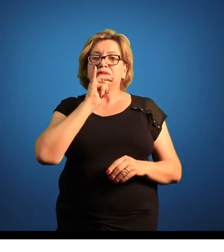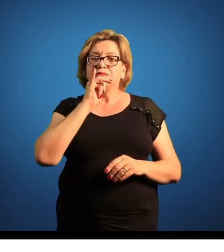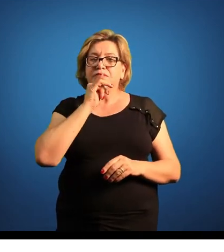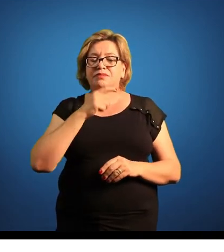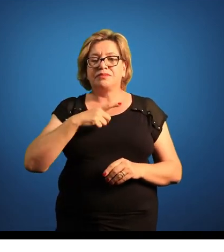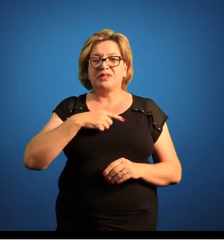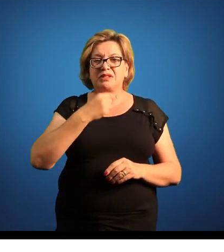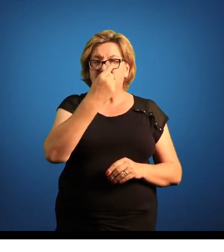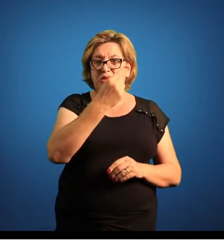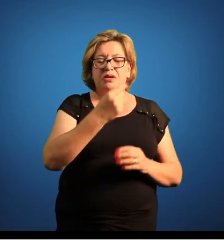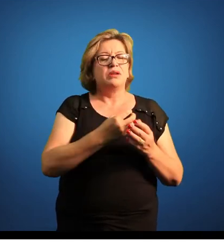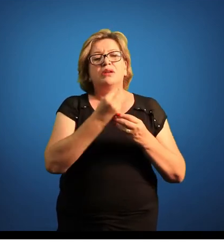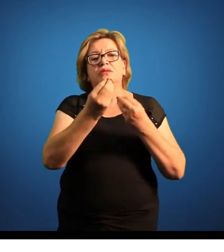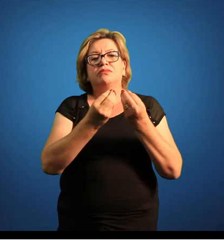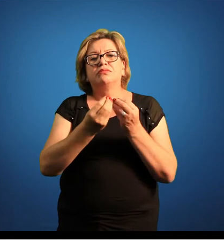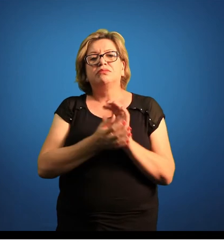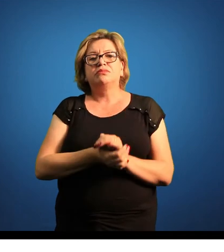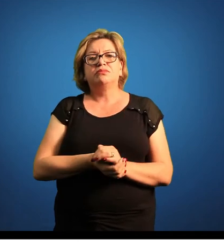tenho três elementos.